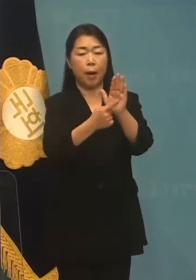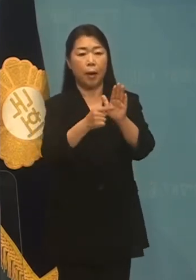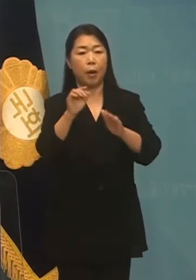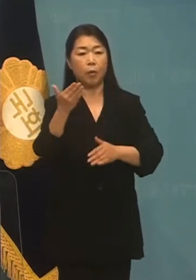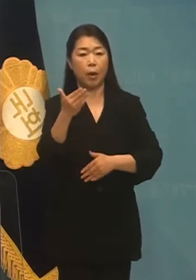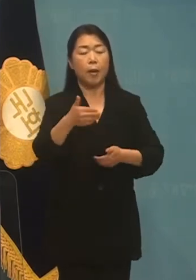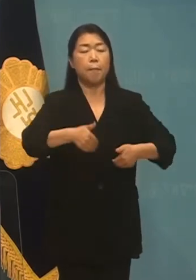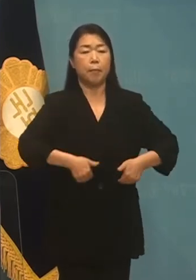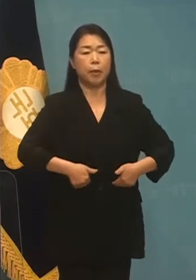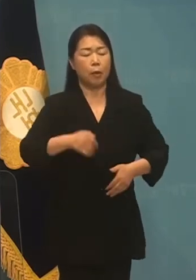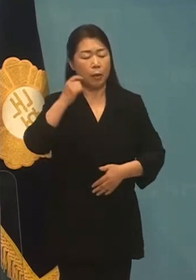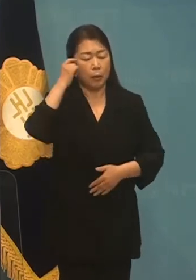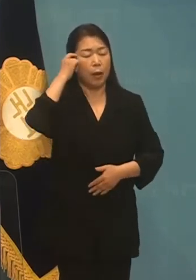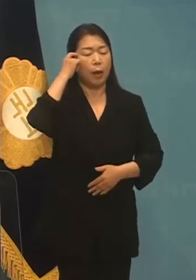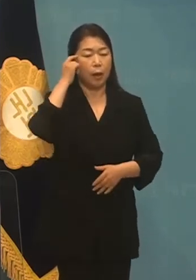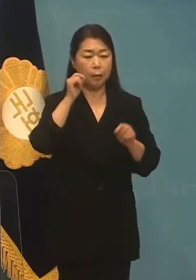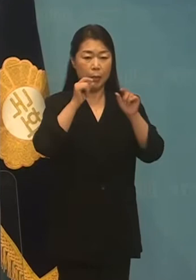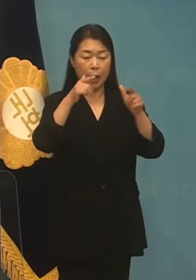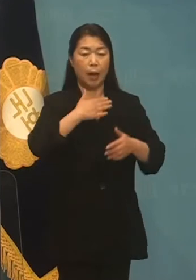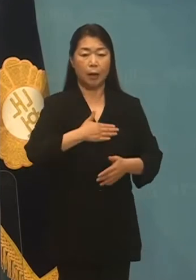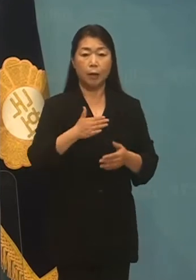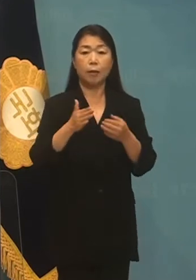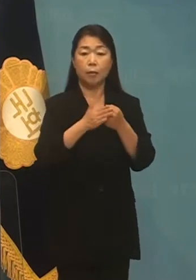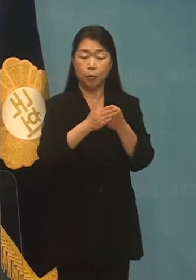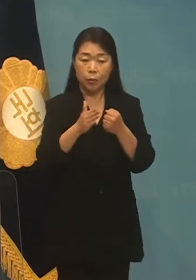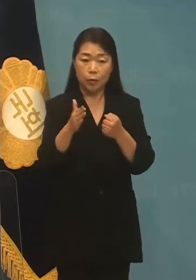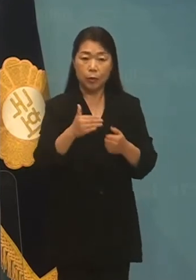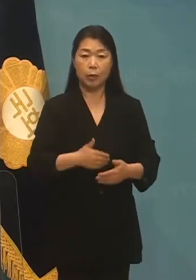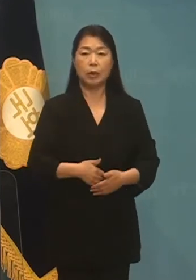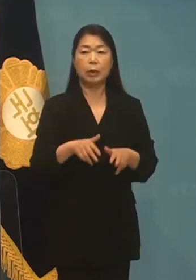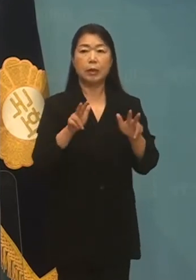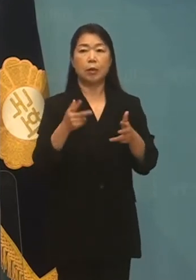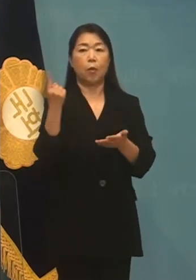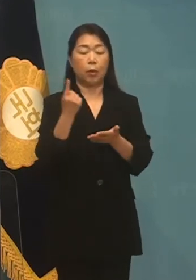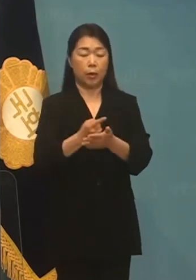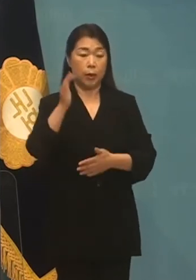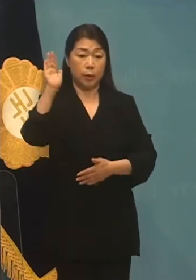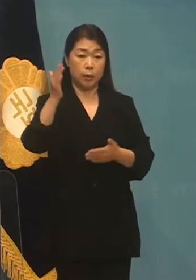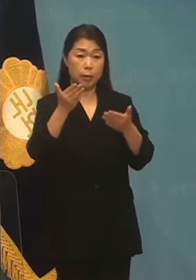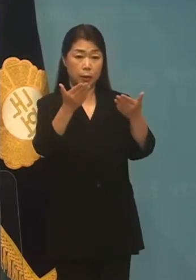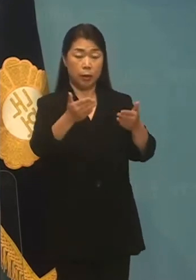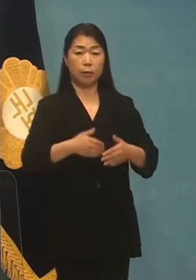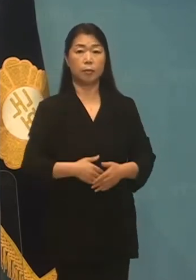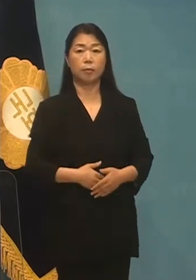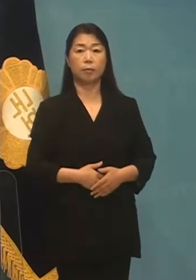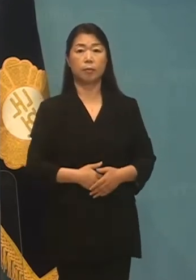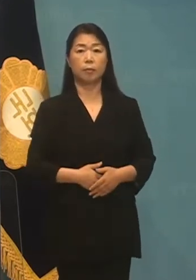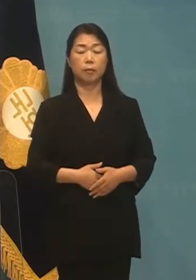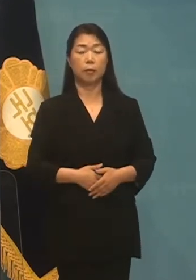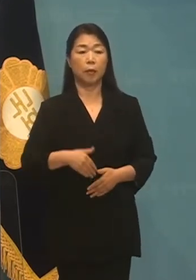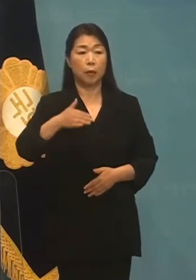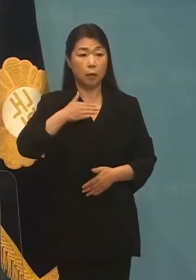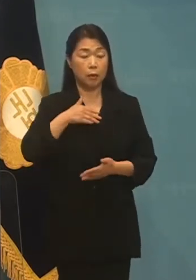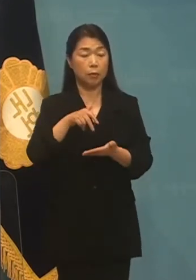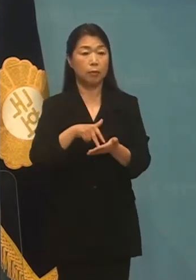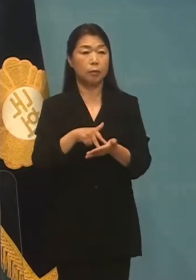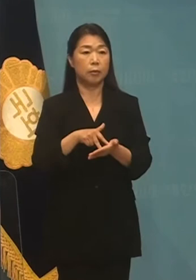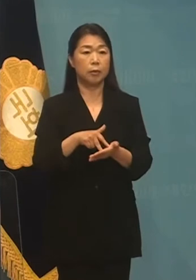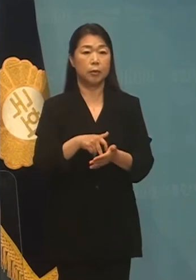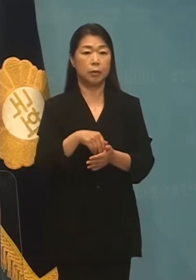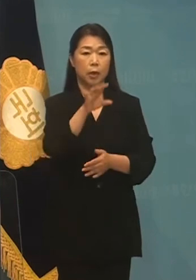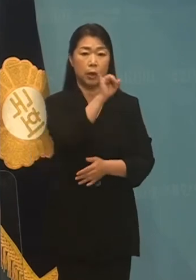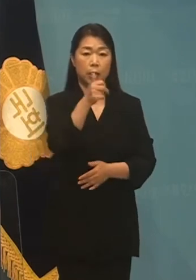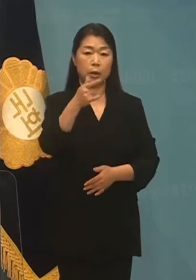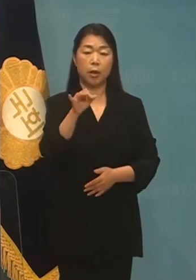할 필요성이 있다고 해서 이 자리에 섰습니다. 저는